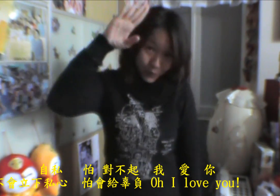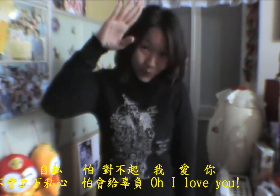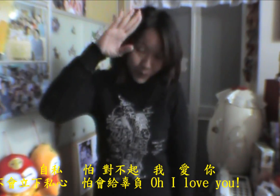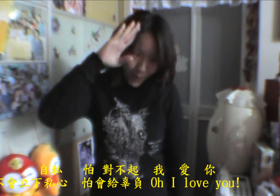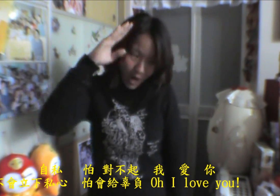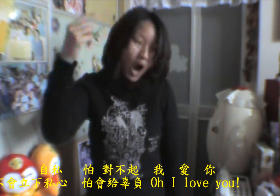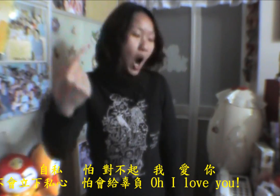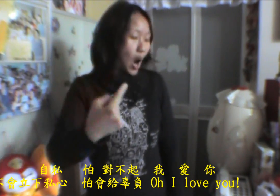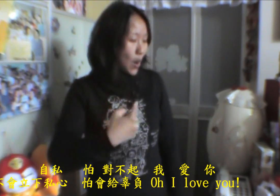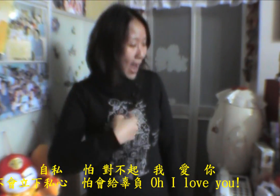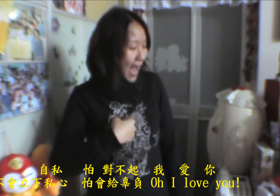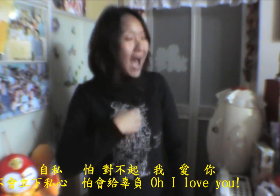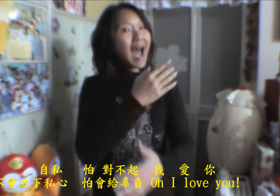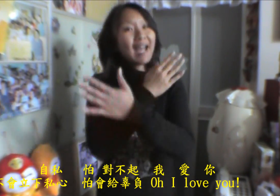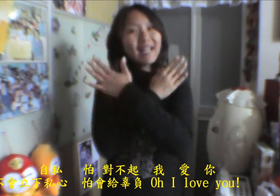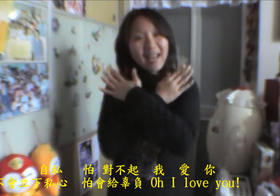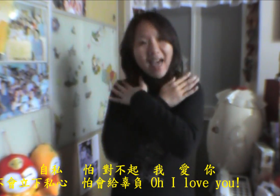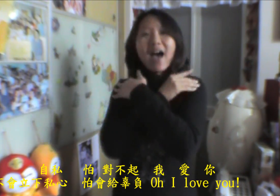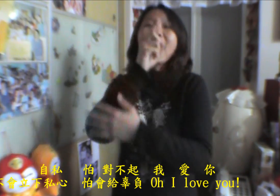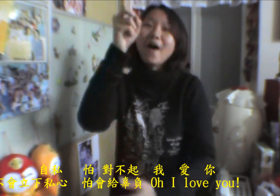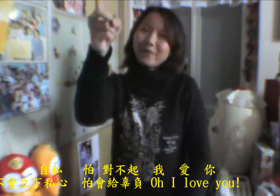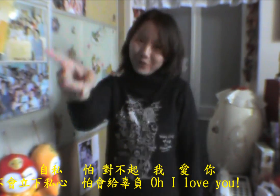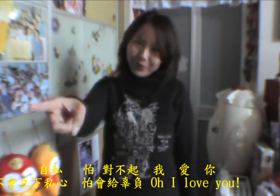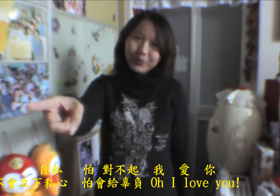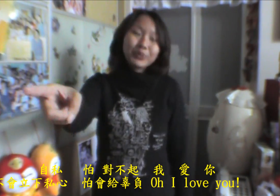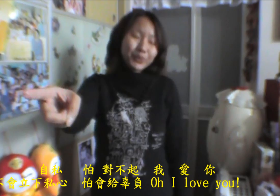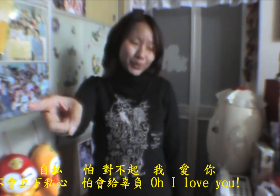負。Oh, I love